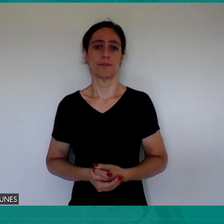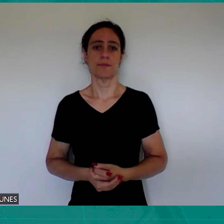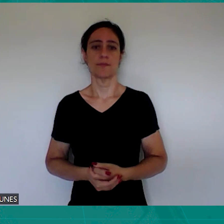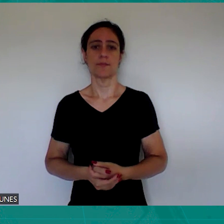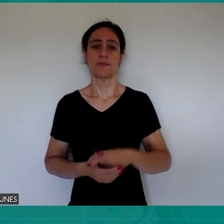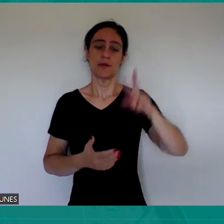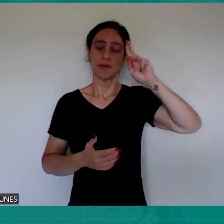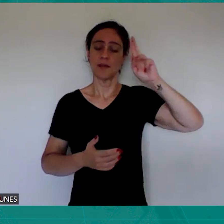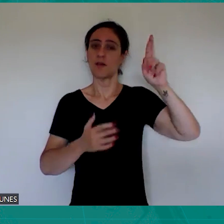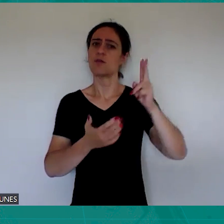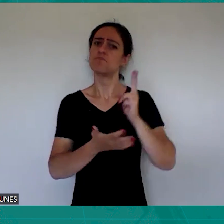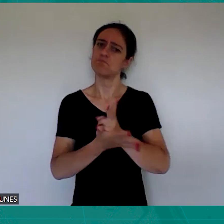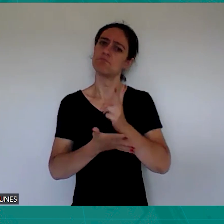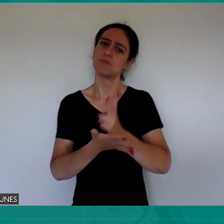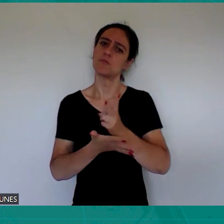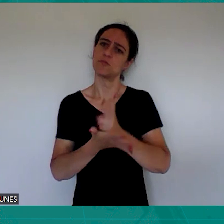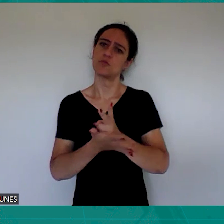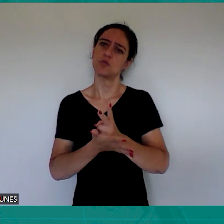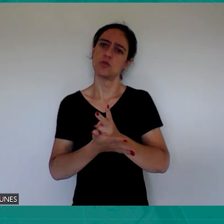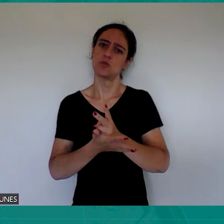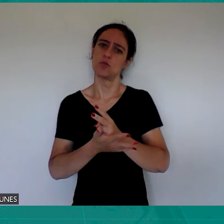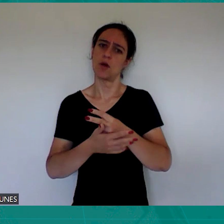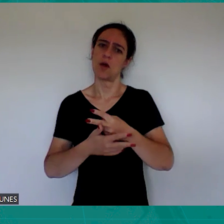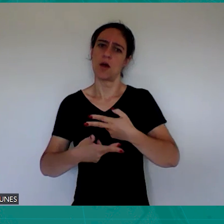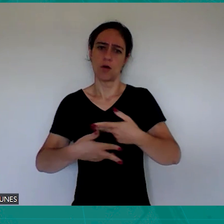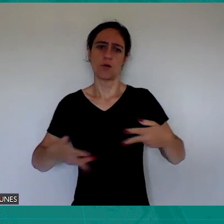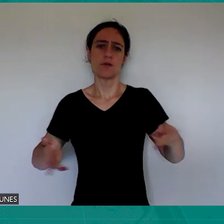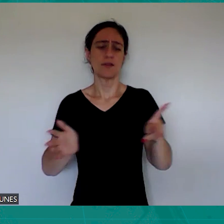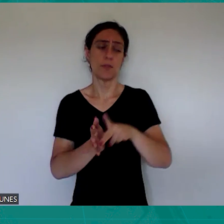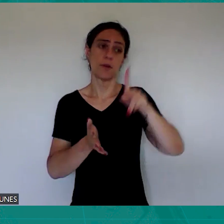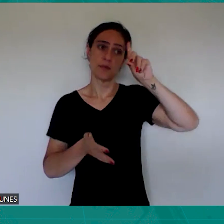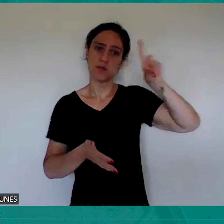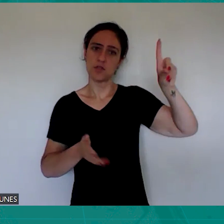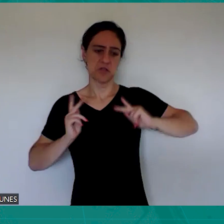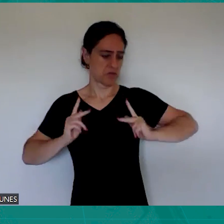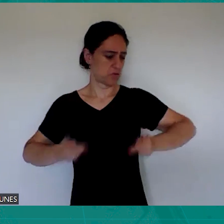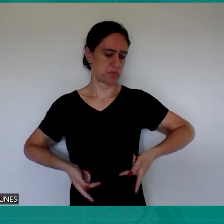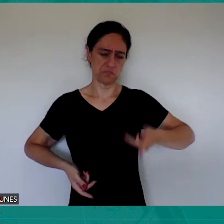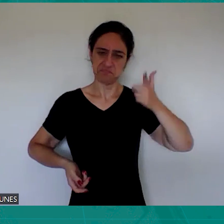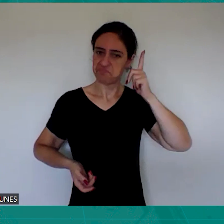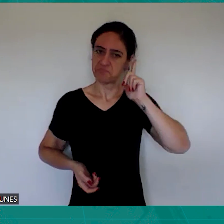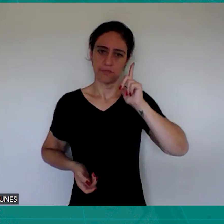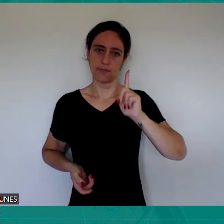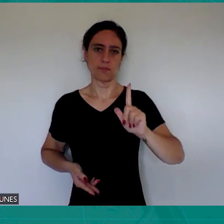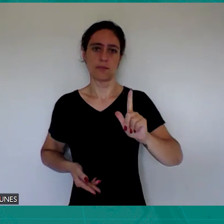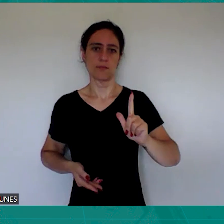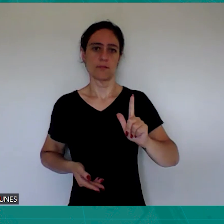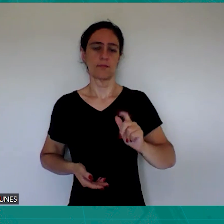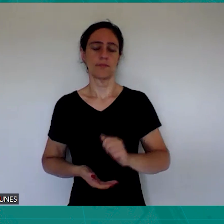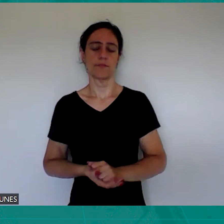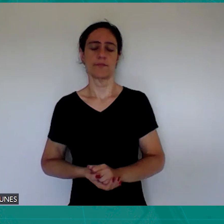coisas que o homem não consegue fazer. Ele hoje está executando entre nós.